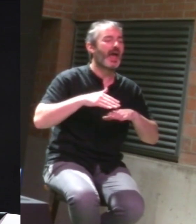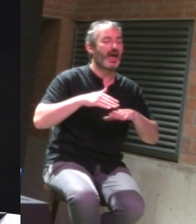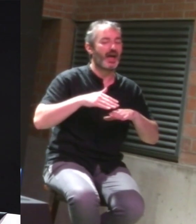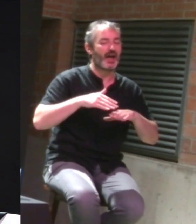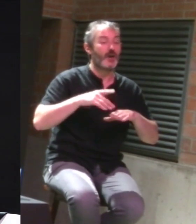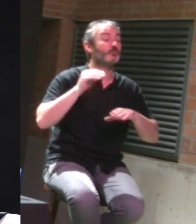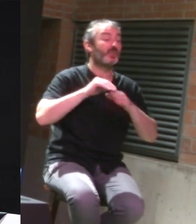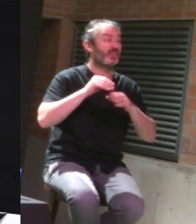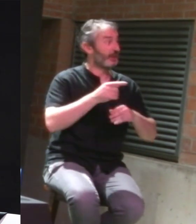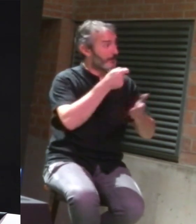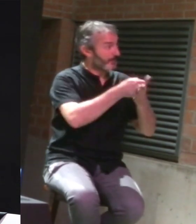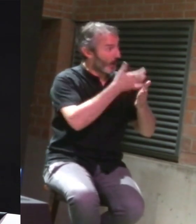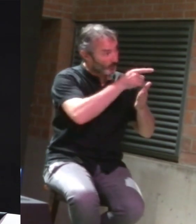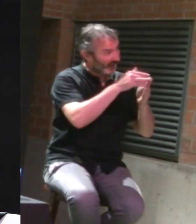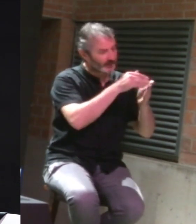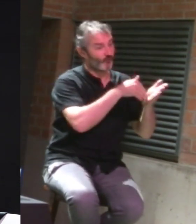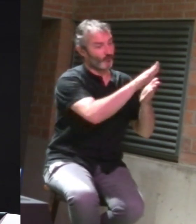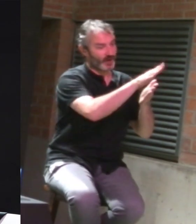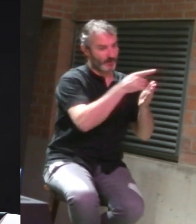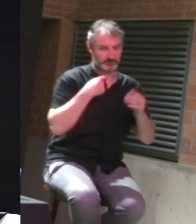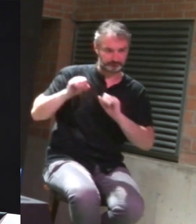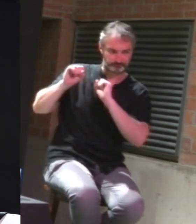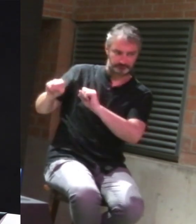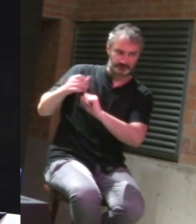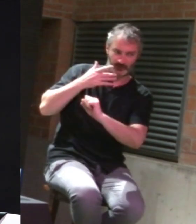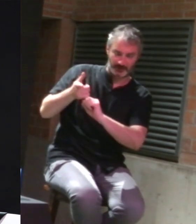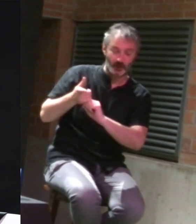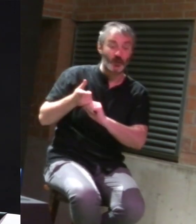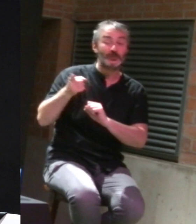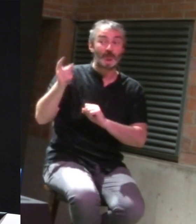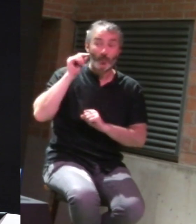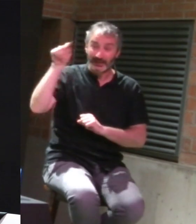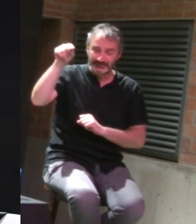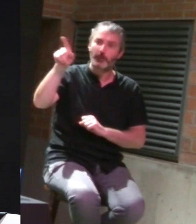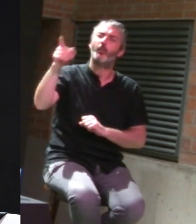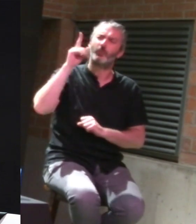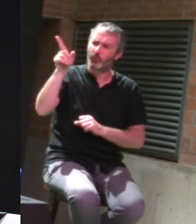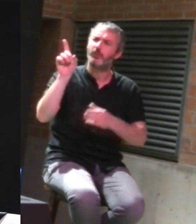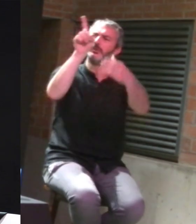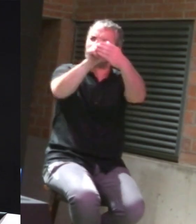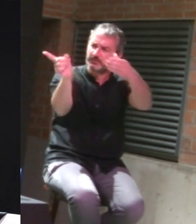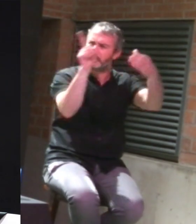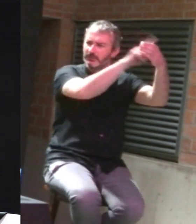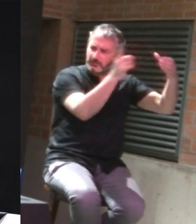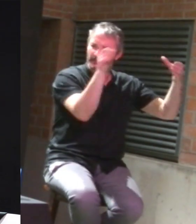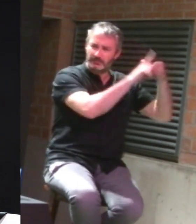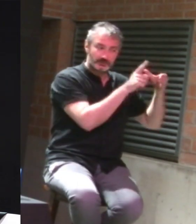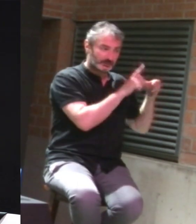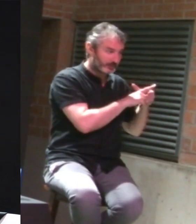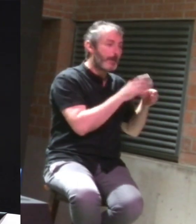del sindicat d'inquilins el gener de 1918, doncs que formin part d'aquests grups de propaganda de la